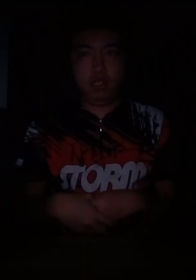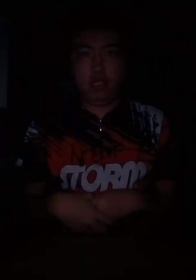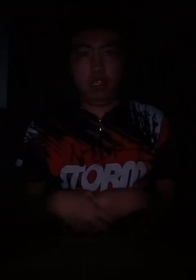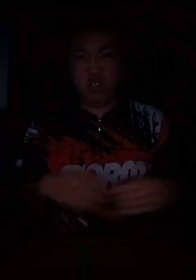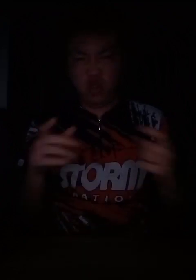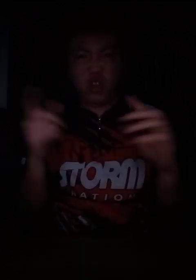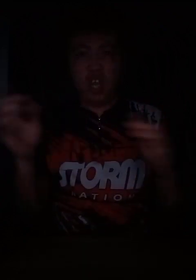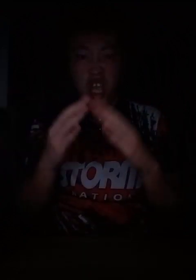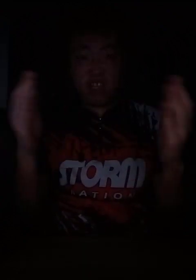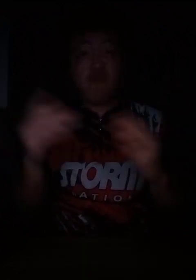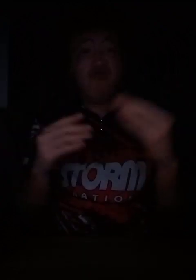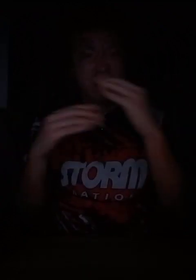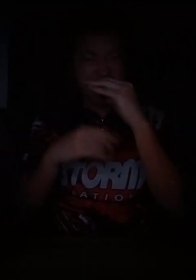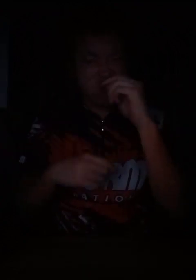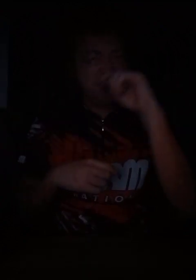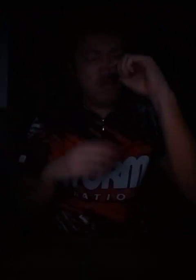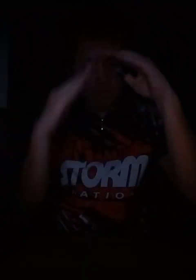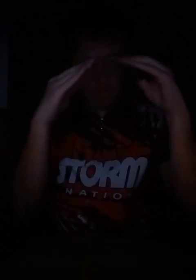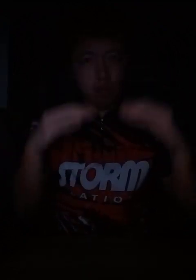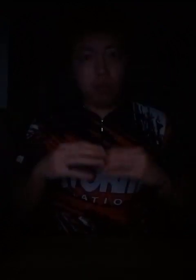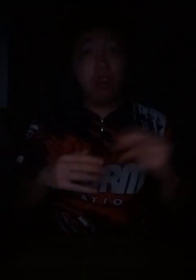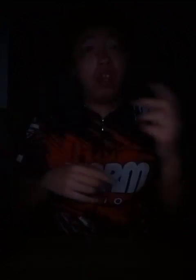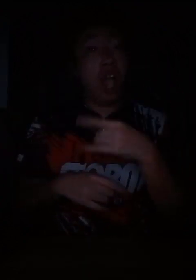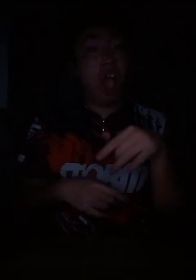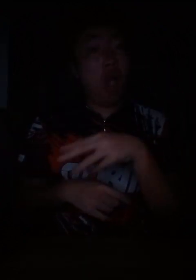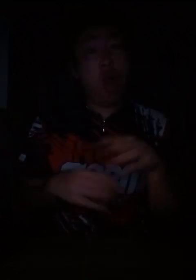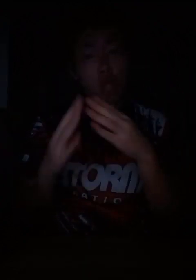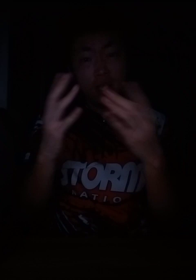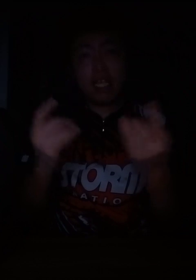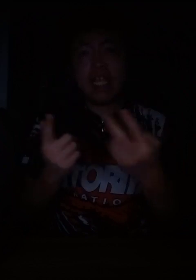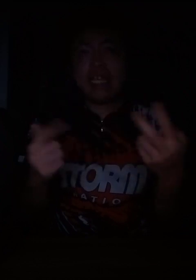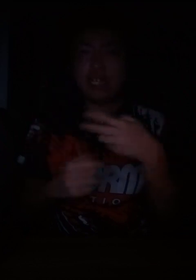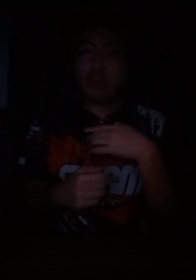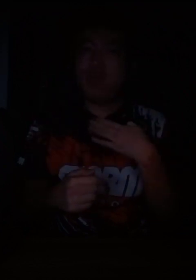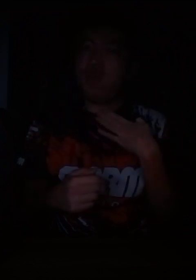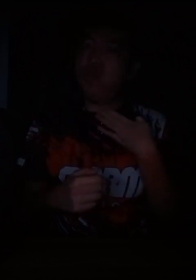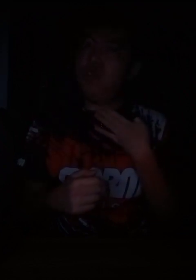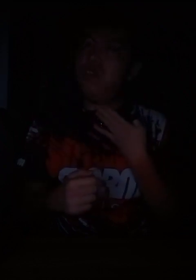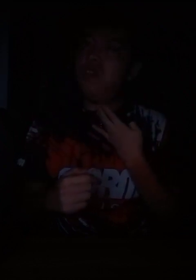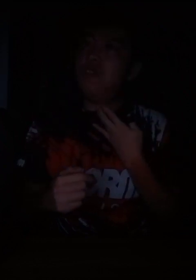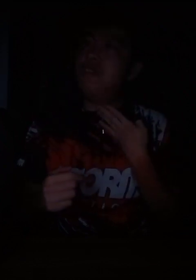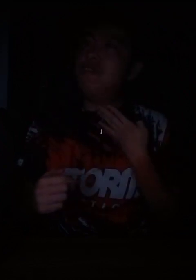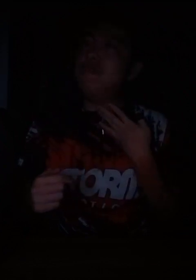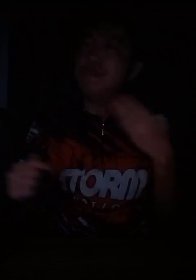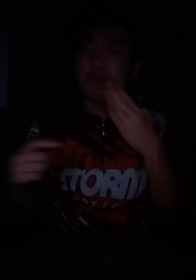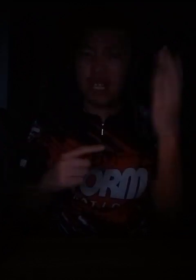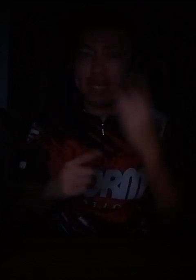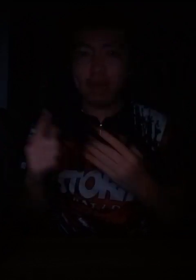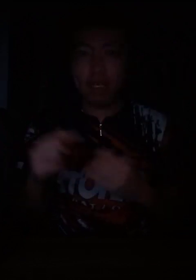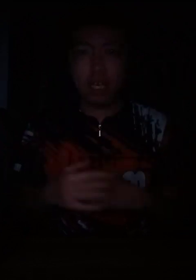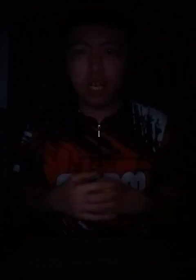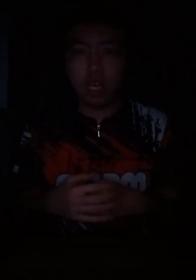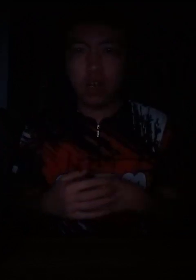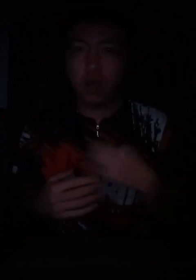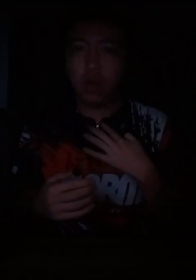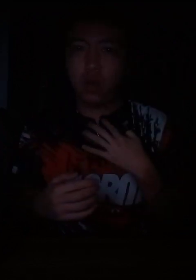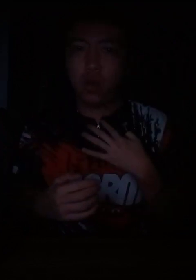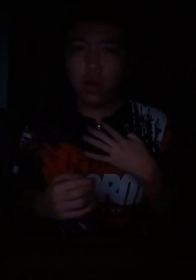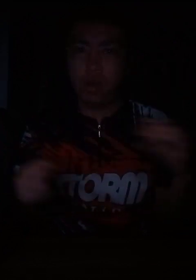서울 상암동의 한 술집입니다. 지난 10일 자정쯤 언론인 출신 40대 김모 씨가 이곳에서 폭행을